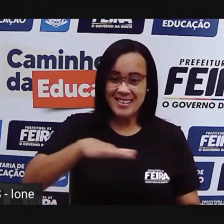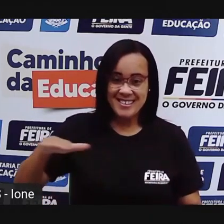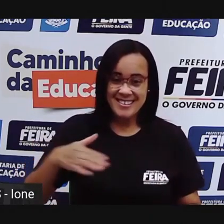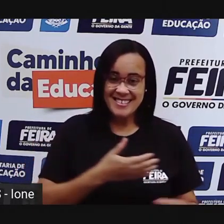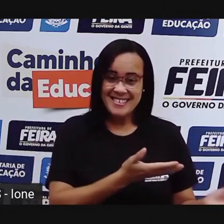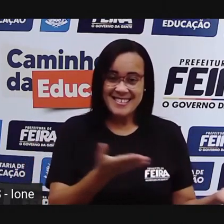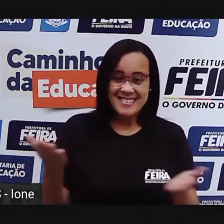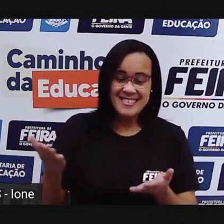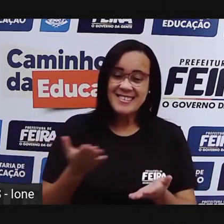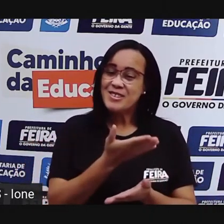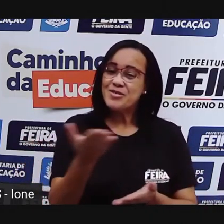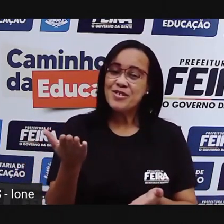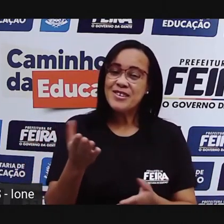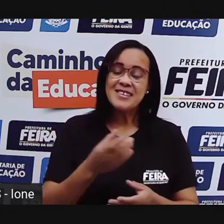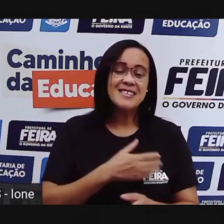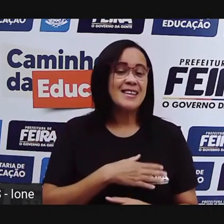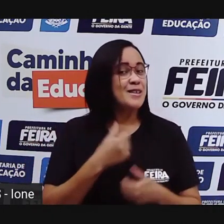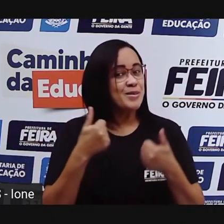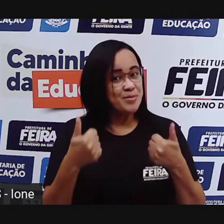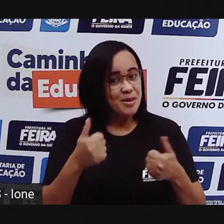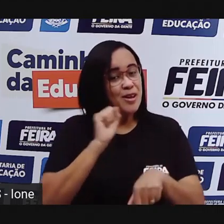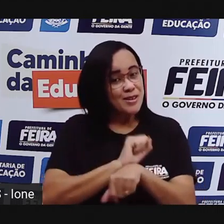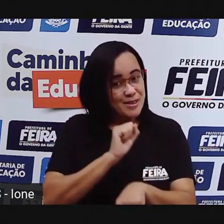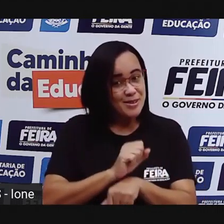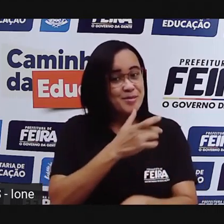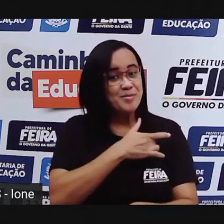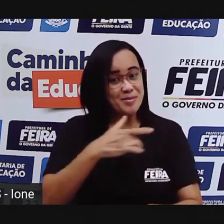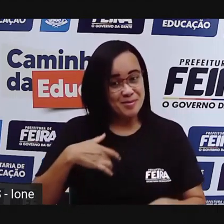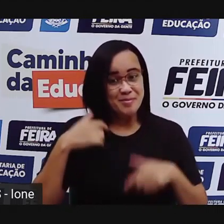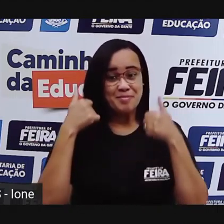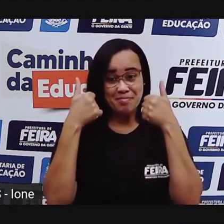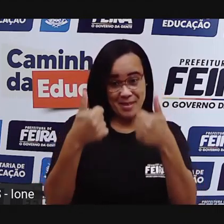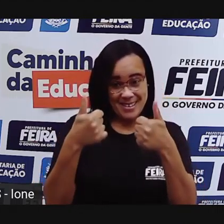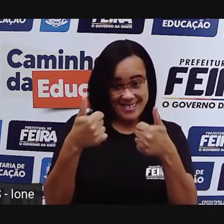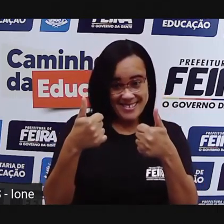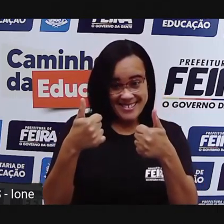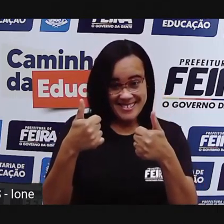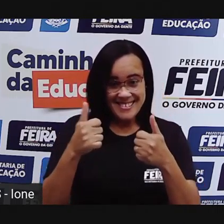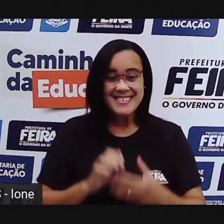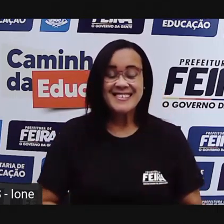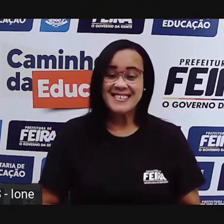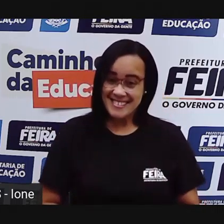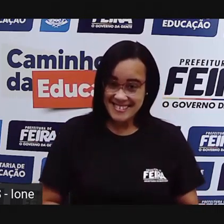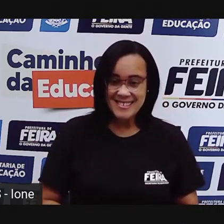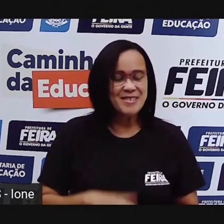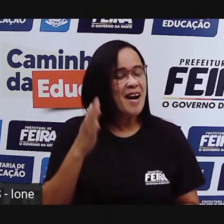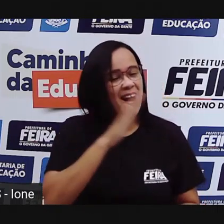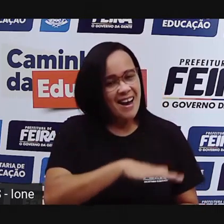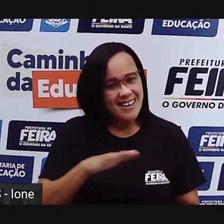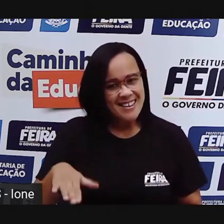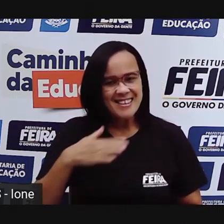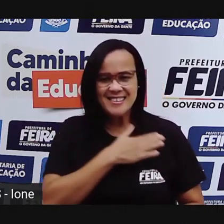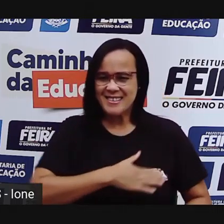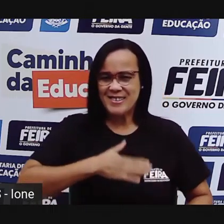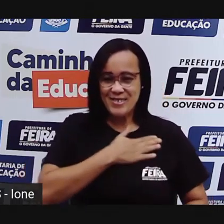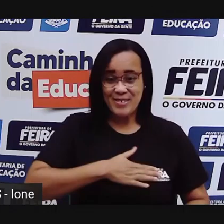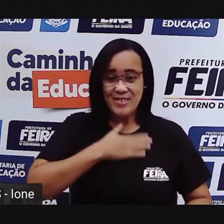Meninada! Como é que vocês estão? Eu espero que vocês estejam bem. Ai, meninada, quem é que gosta de